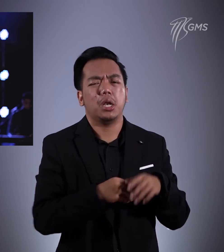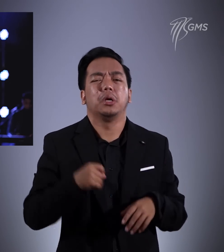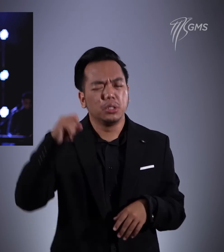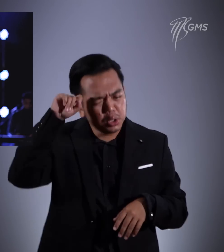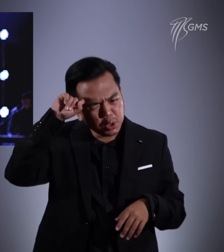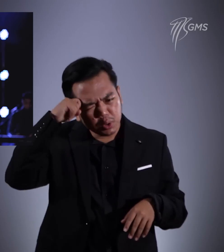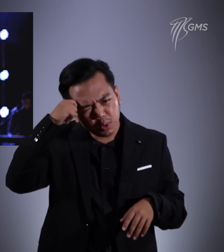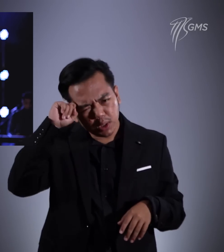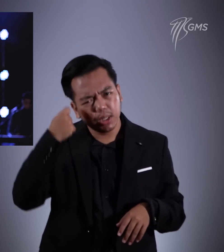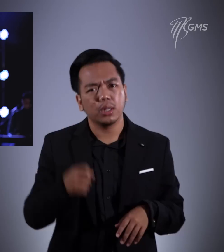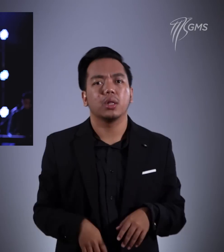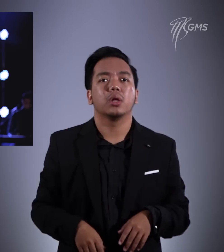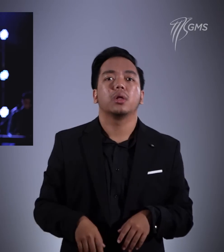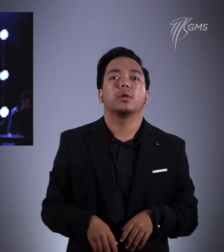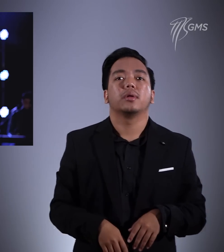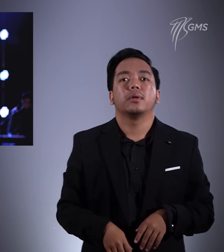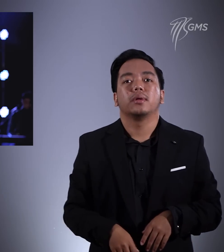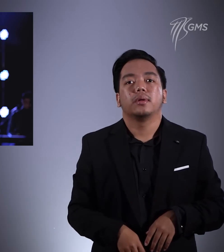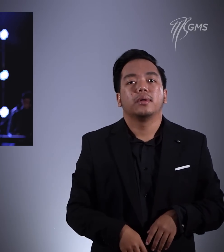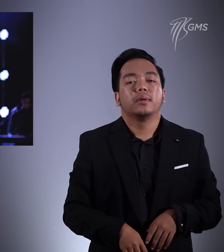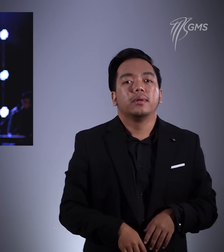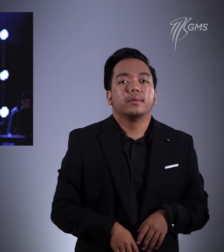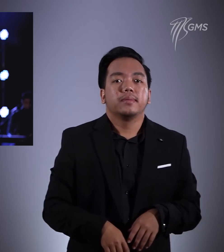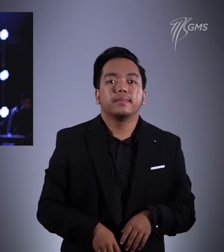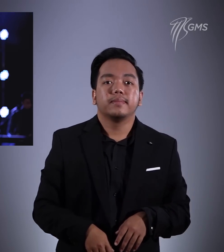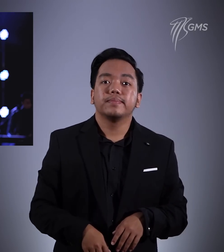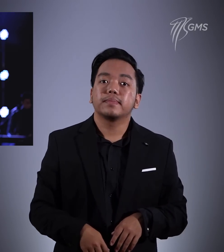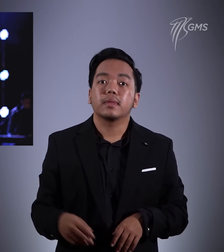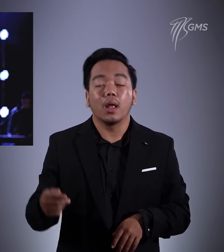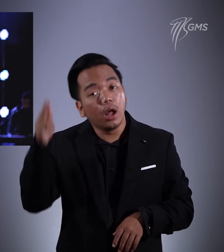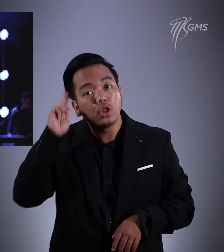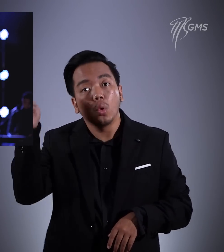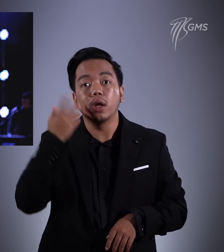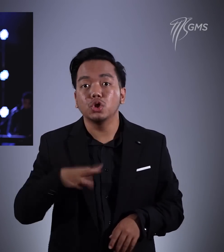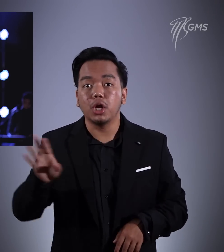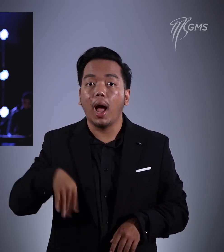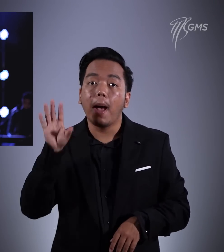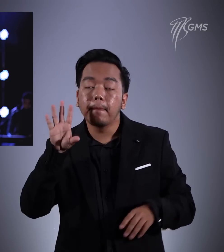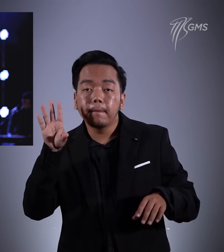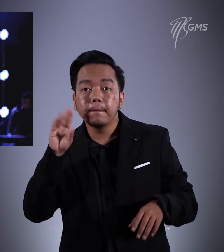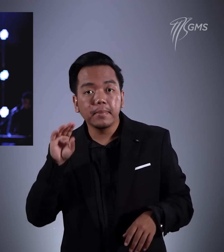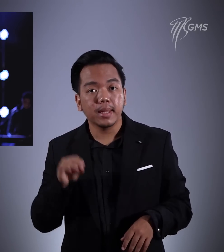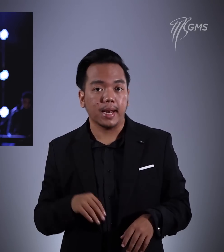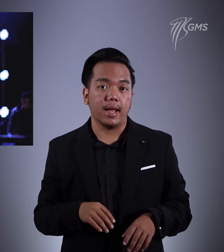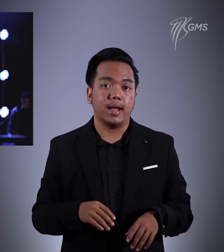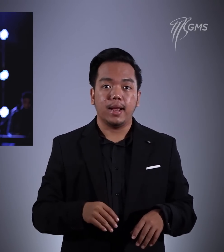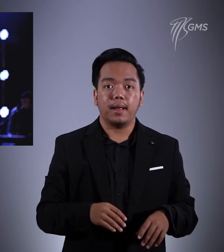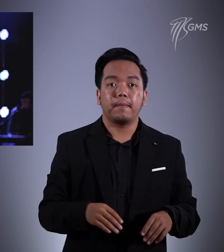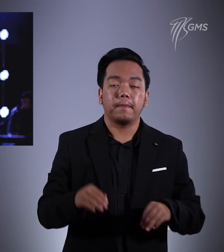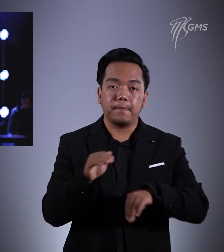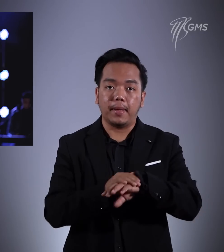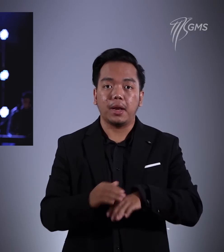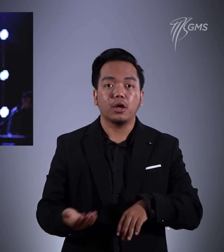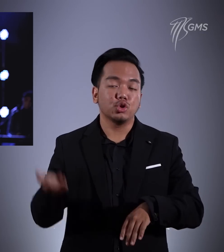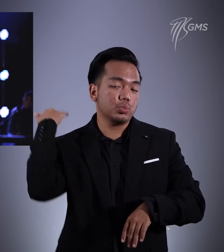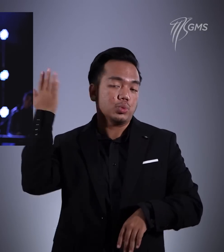berbicara dari sejak Yeremia, nabi-nabi itu dan berkata bahwa bangsa Israel akan masuk dalam pengasingan, pembuangan selama 70 tahun tidak